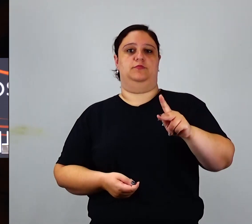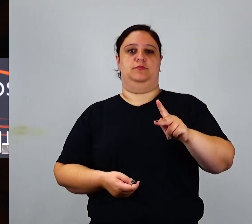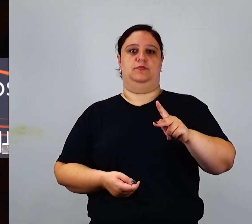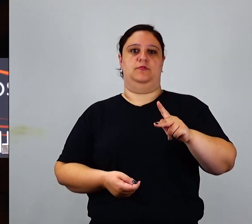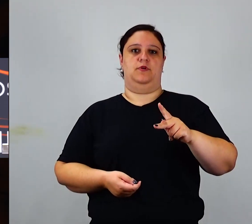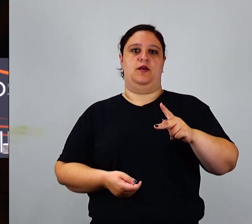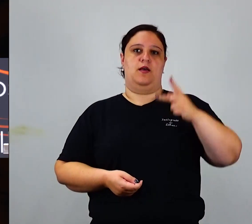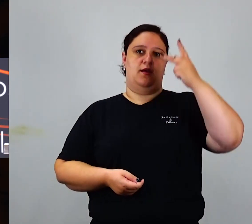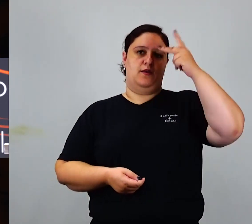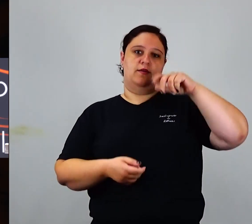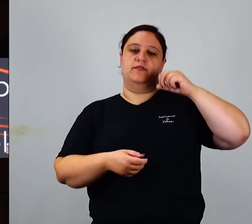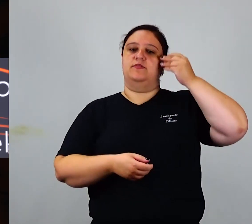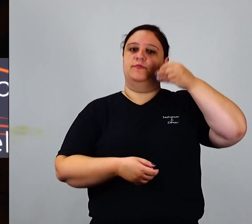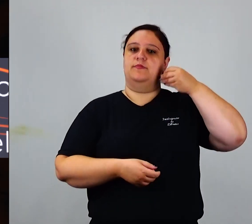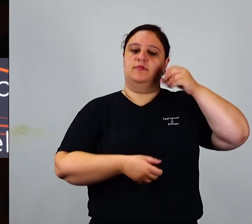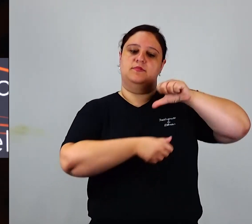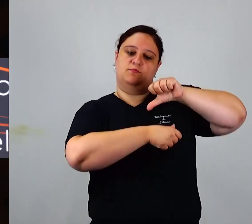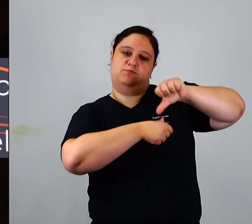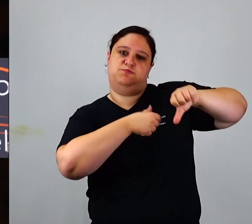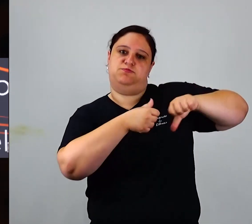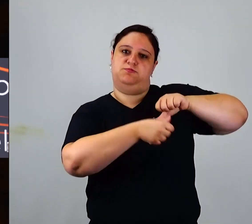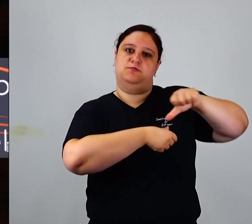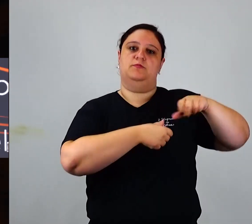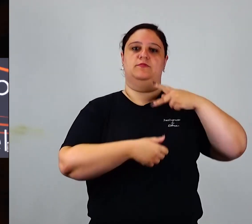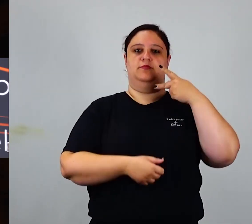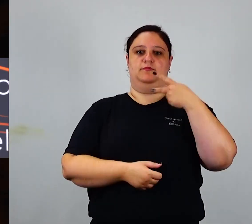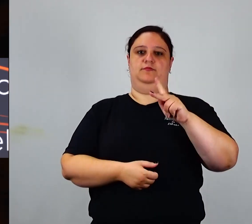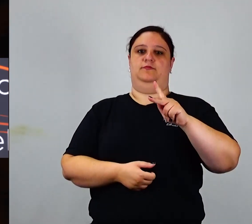de transformação com o Senhor.